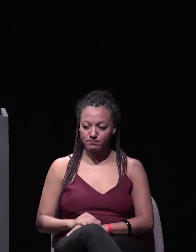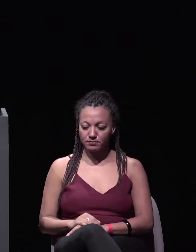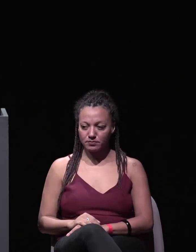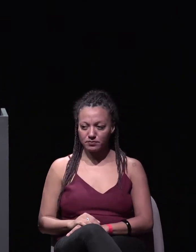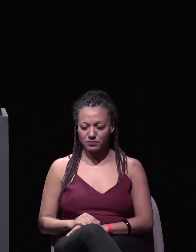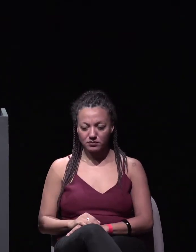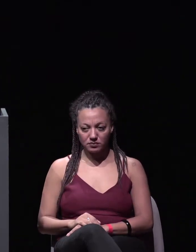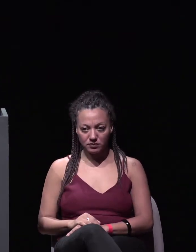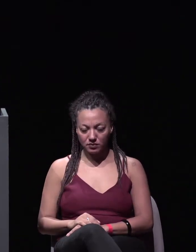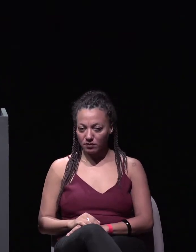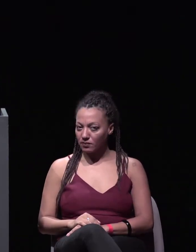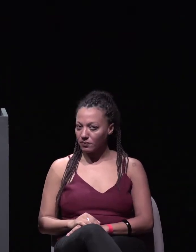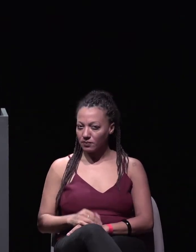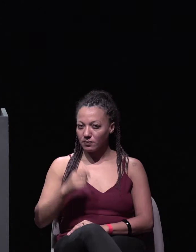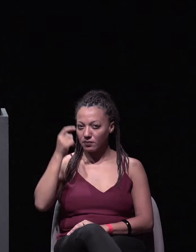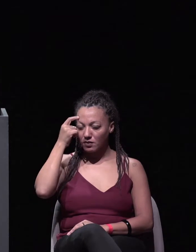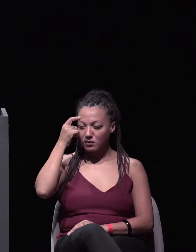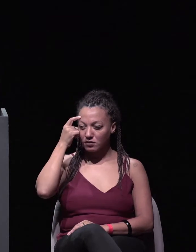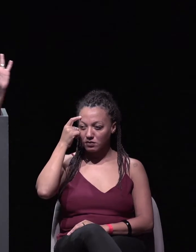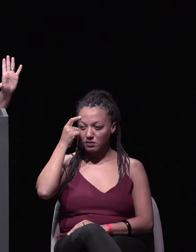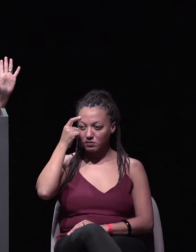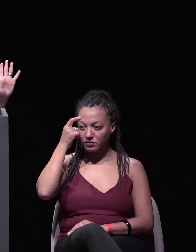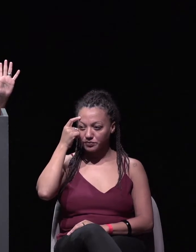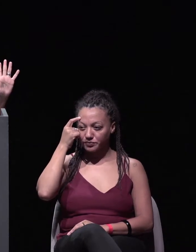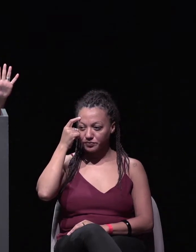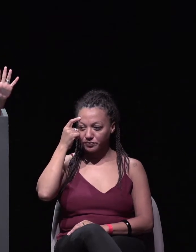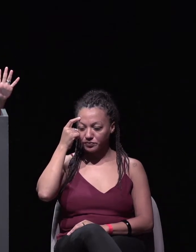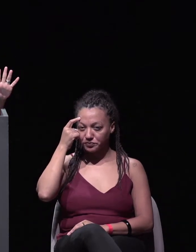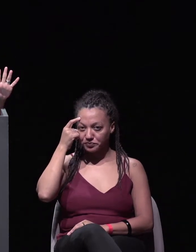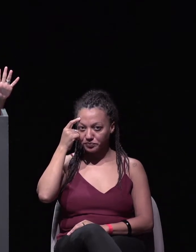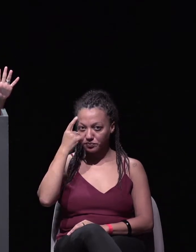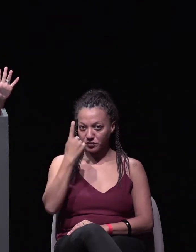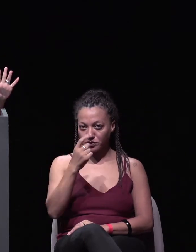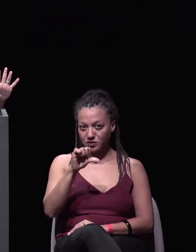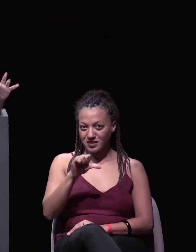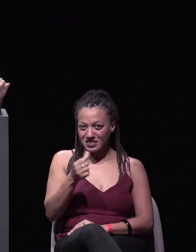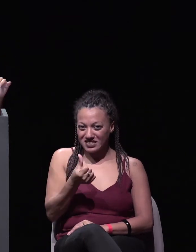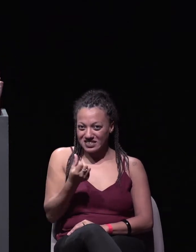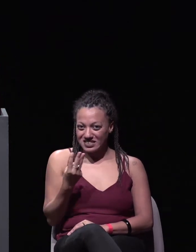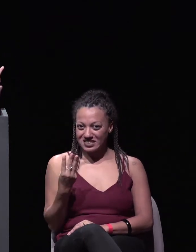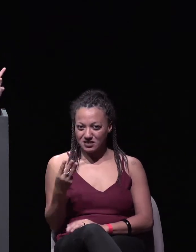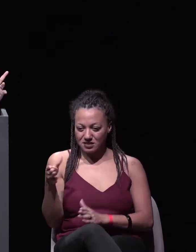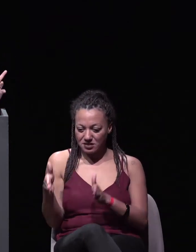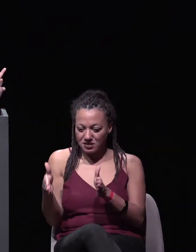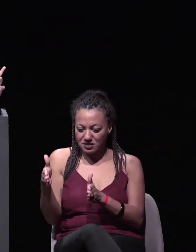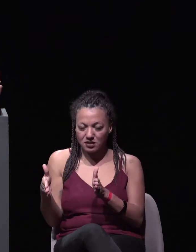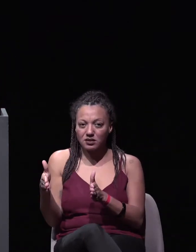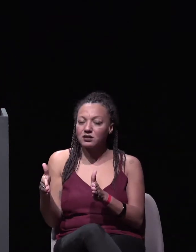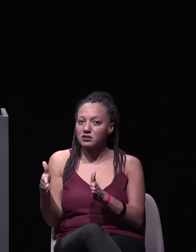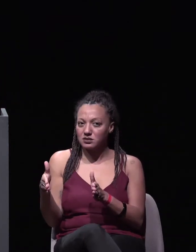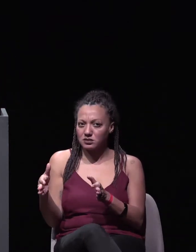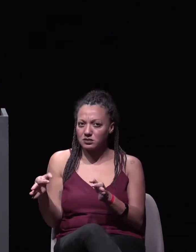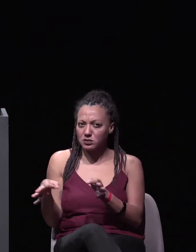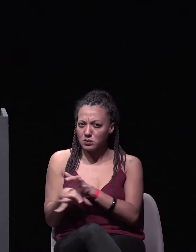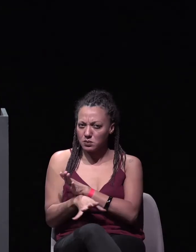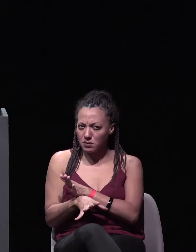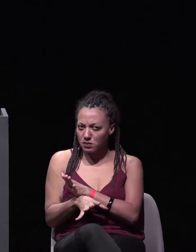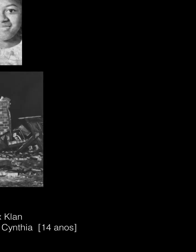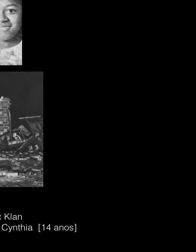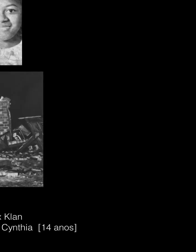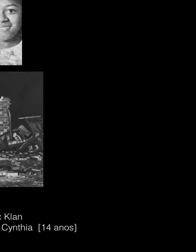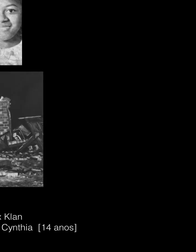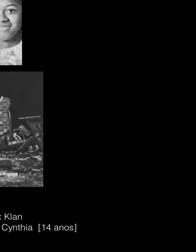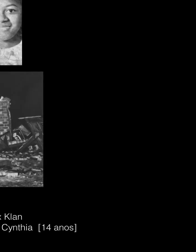Agora, não é possível pensar num retrato deste ano de 1963 como sendo completo sem falar